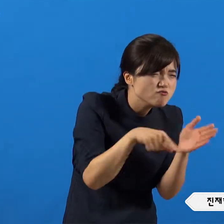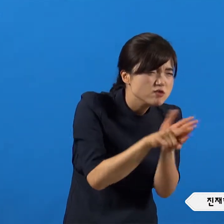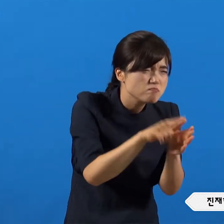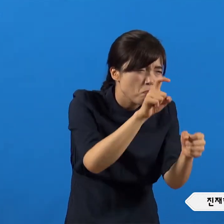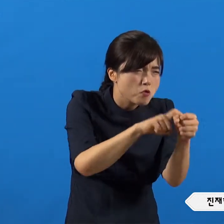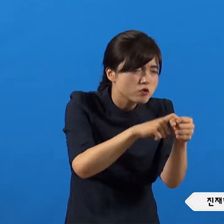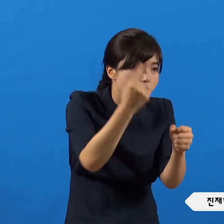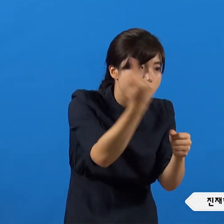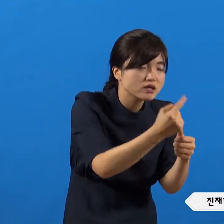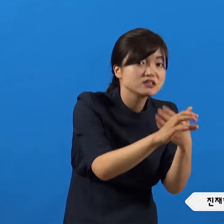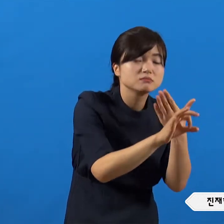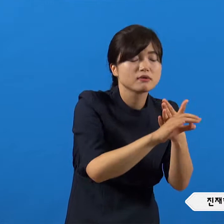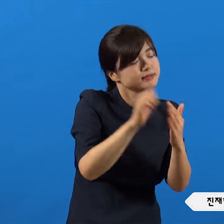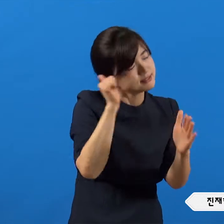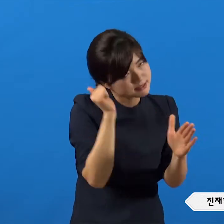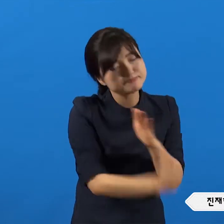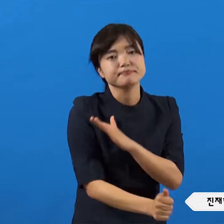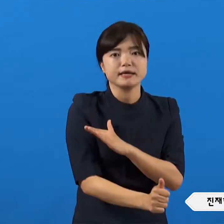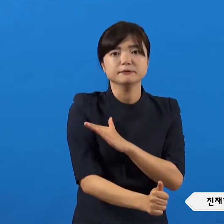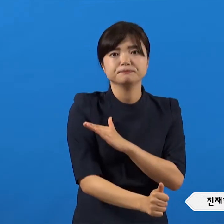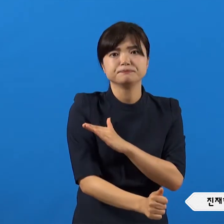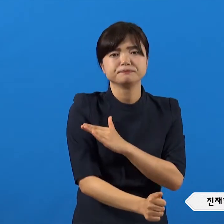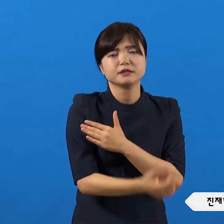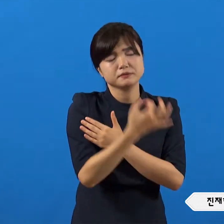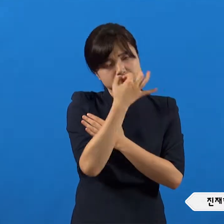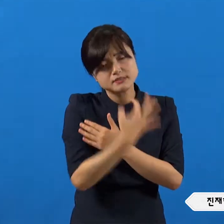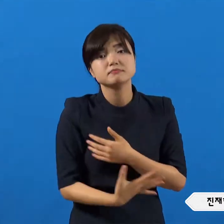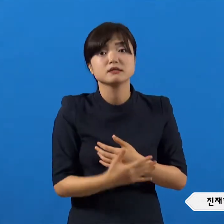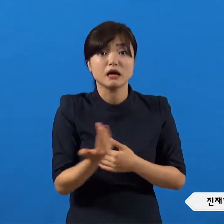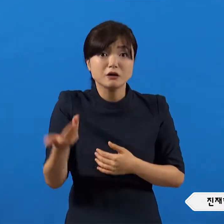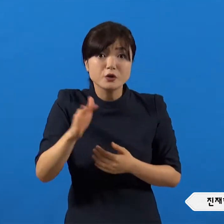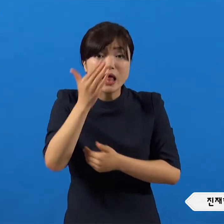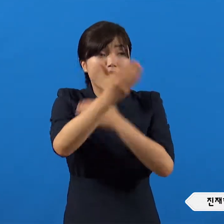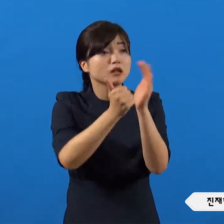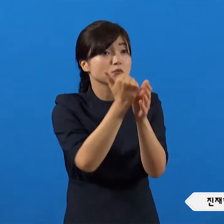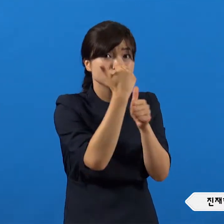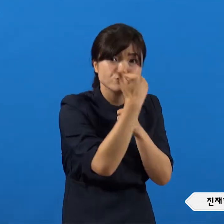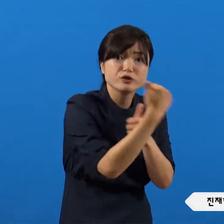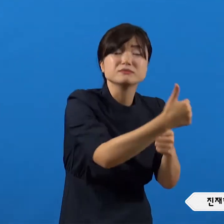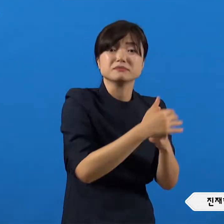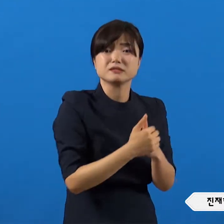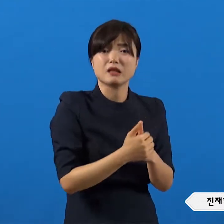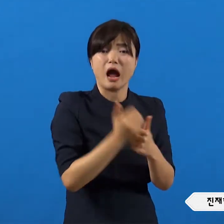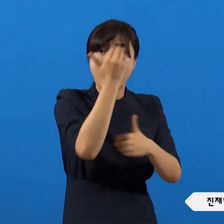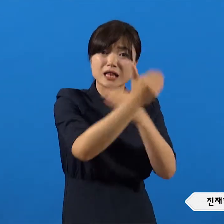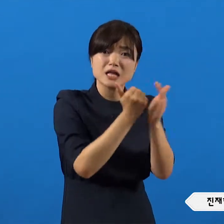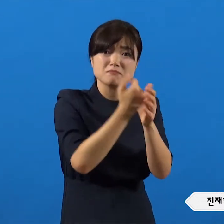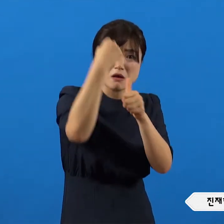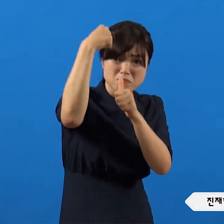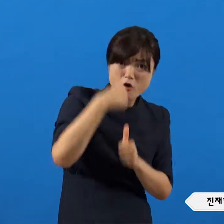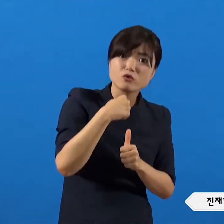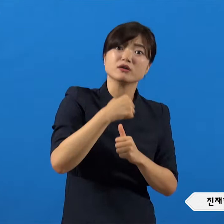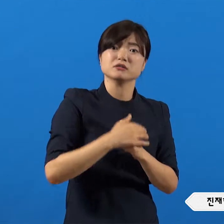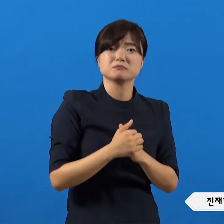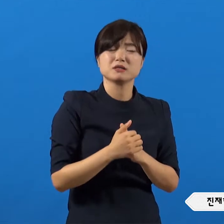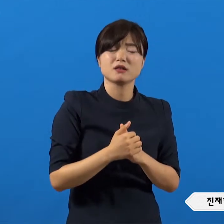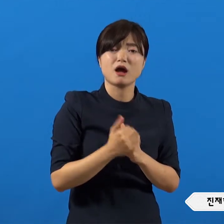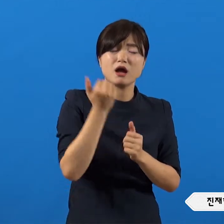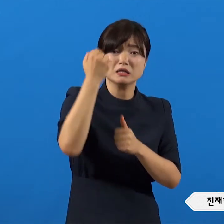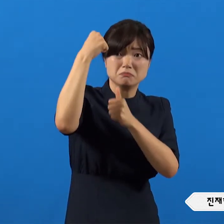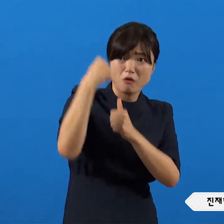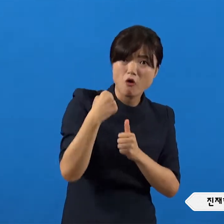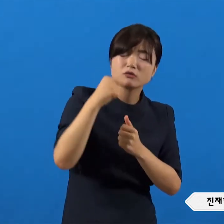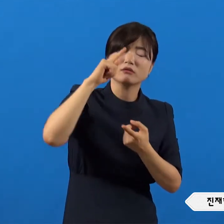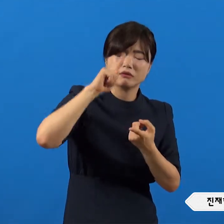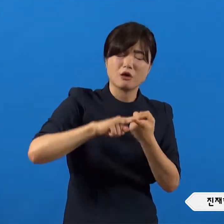한다면 우리는 실패하고 힘들어합니다. 그런데 하나님이 부르셨습니다. 하나님이 명령하셨습니다. 그